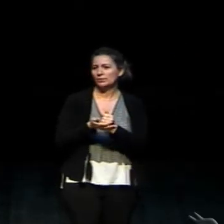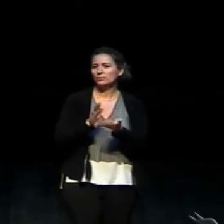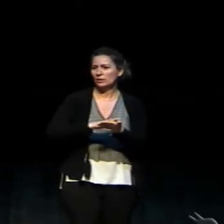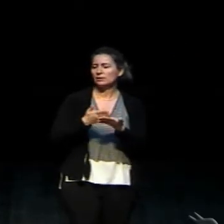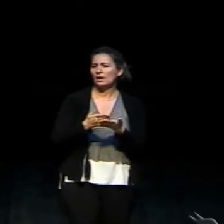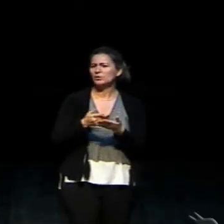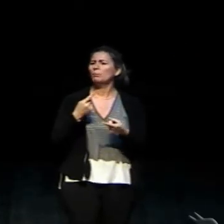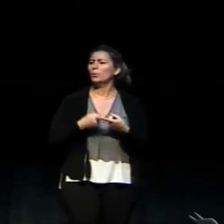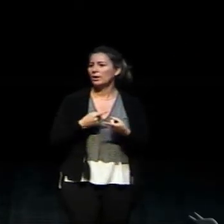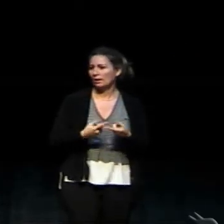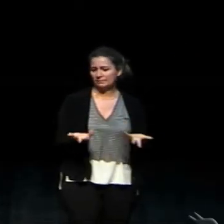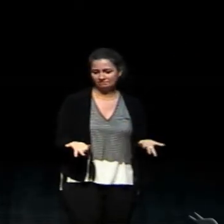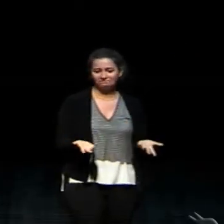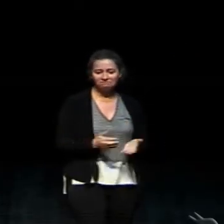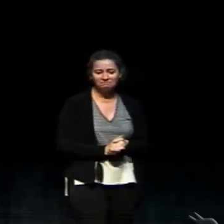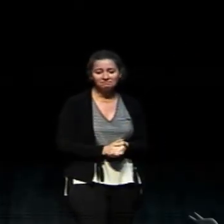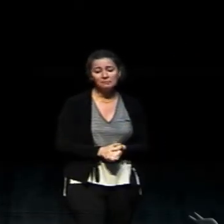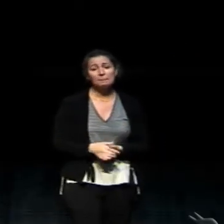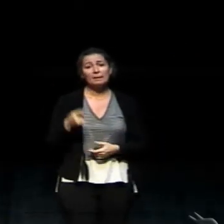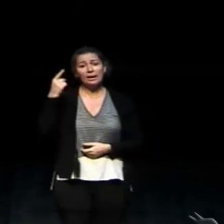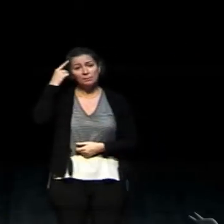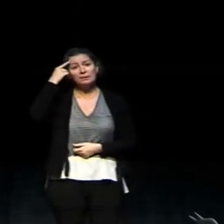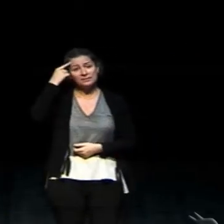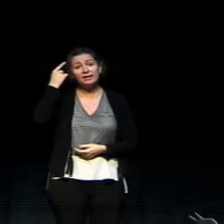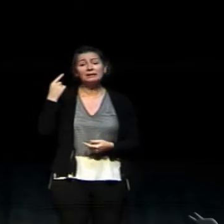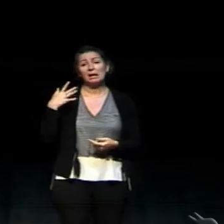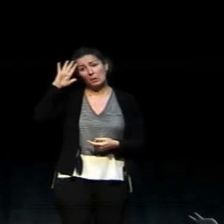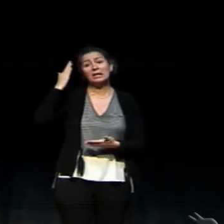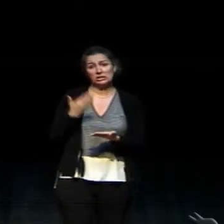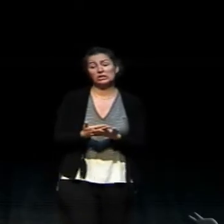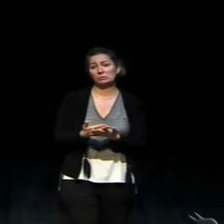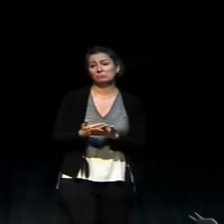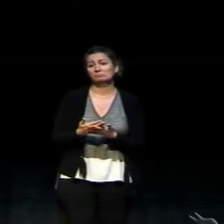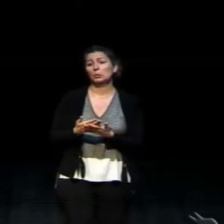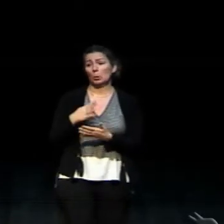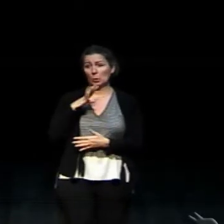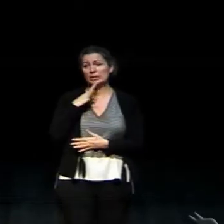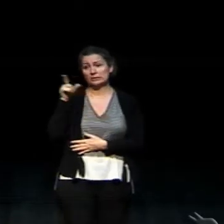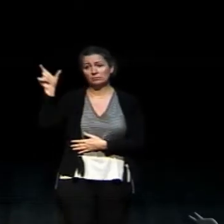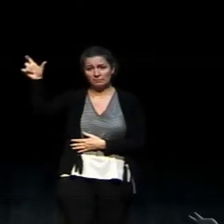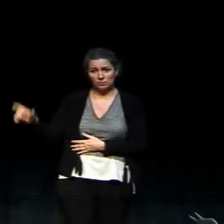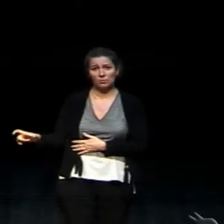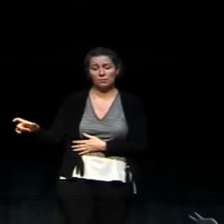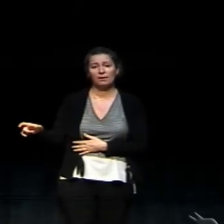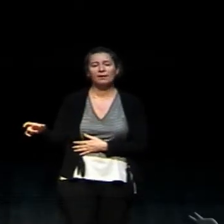precisaria de um intérprete, de um apoio, um suporte. Então, essa foi uma fala trazida por um aluno aprendiz da língua